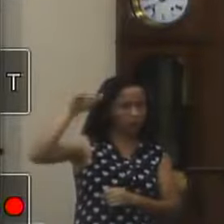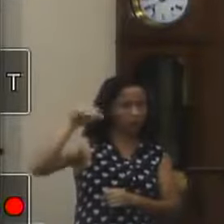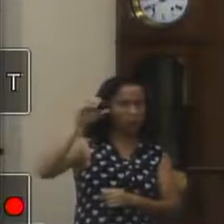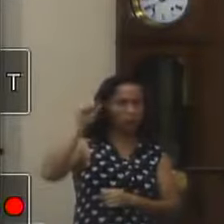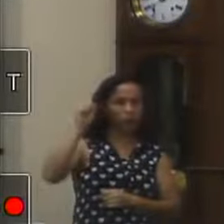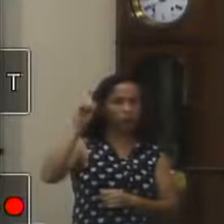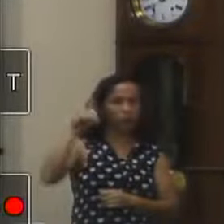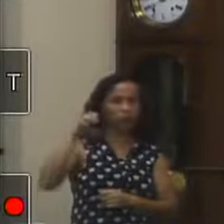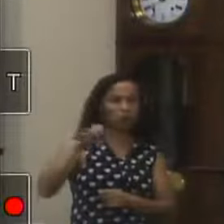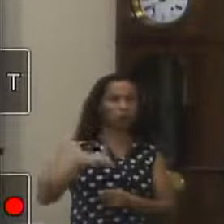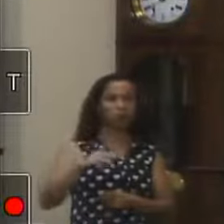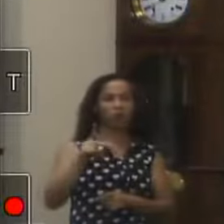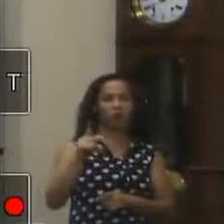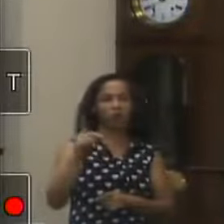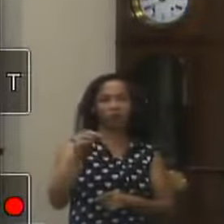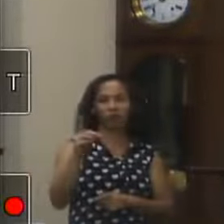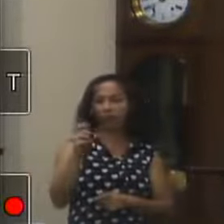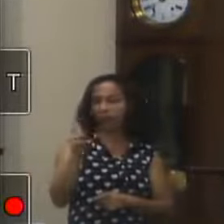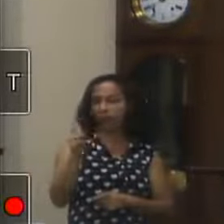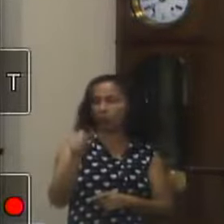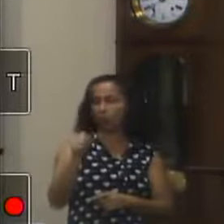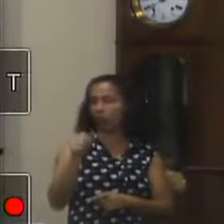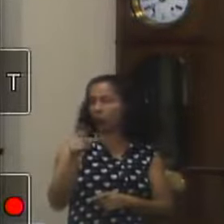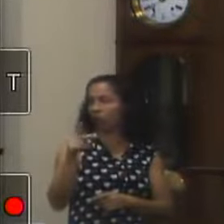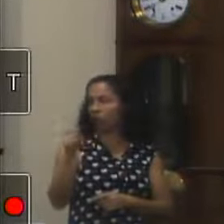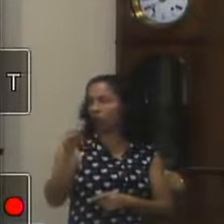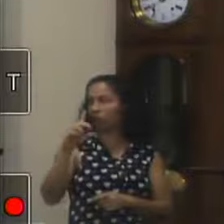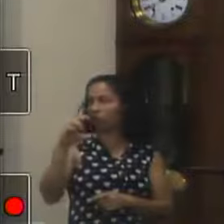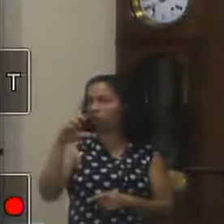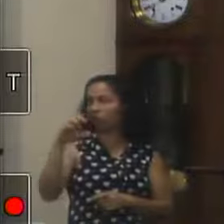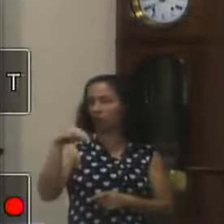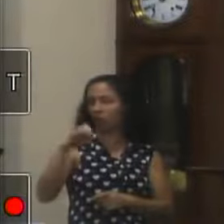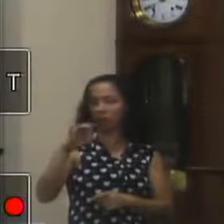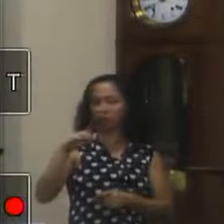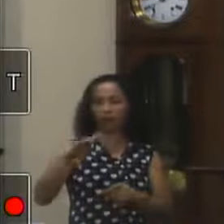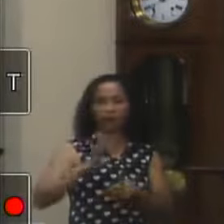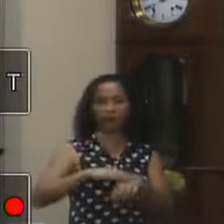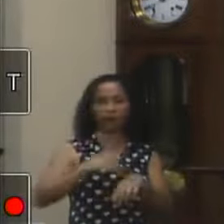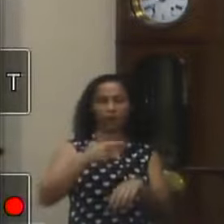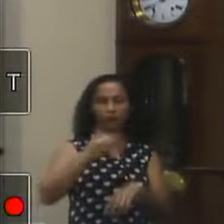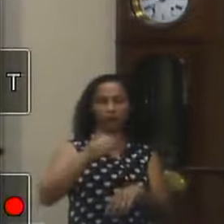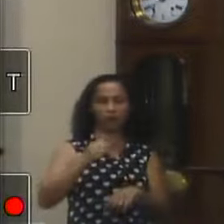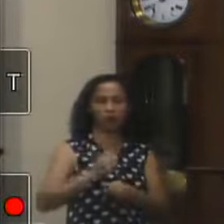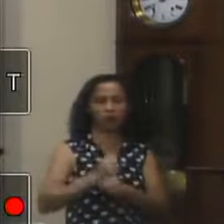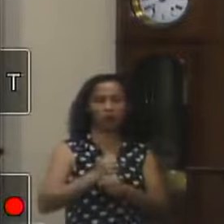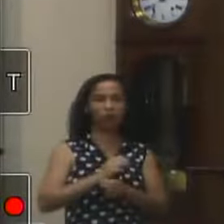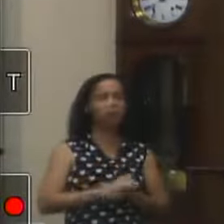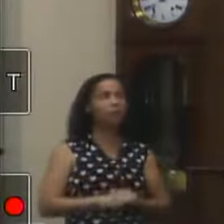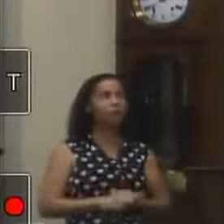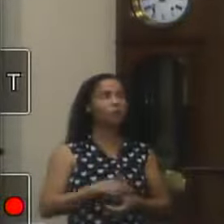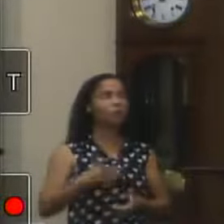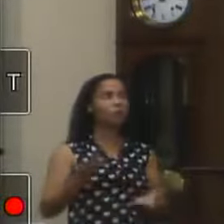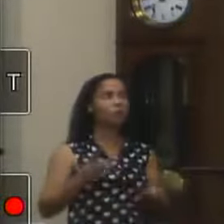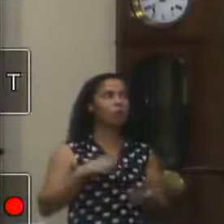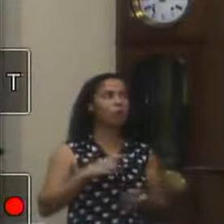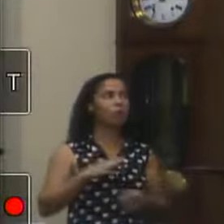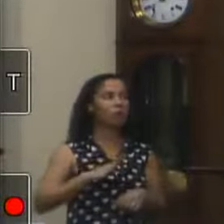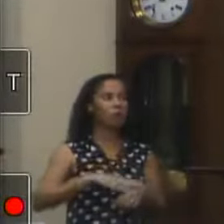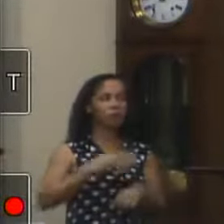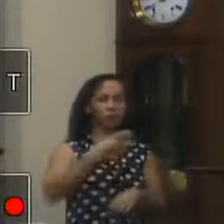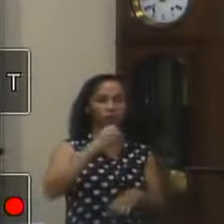José das Palmeiras desenvolvido há mais de 20 anos, um trabalho que hoje atende mais